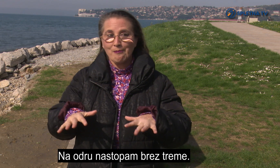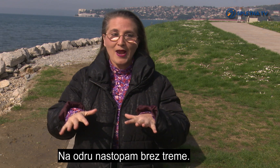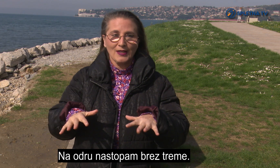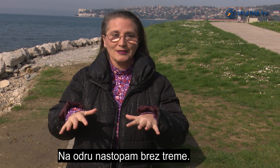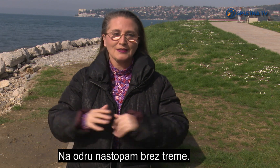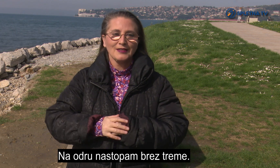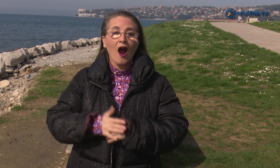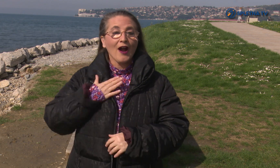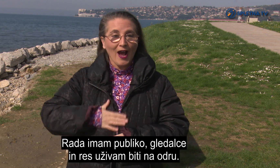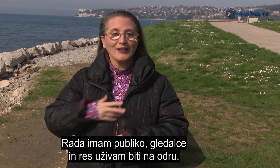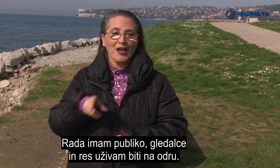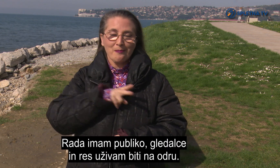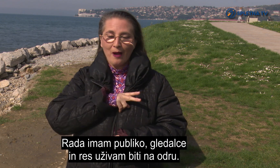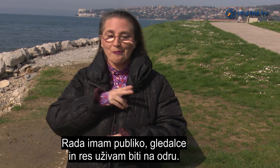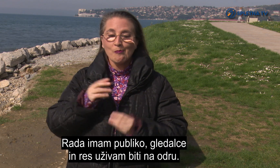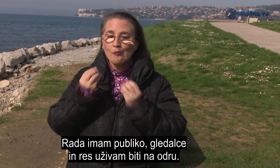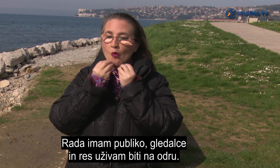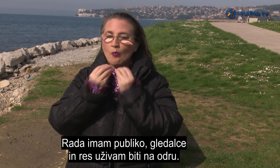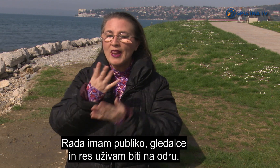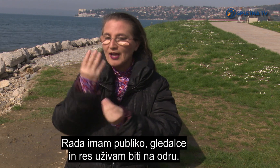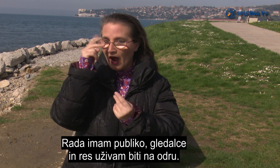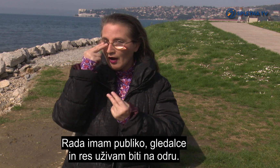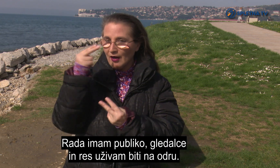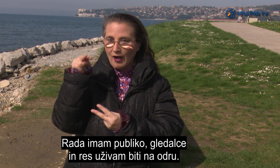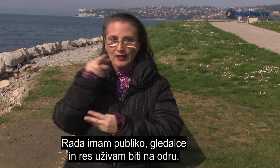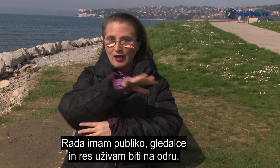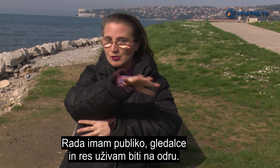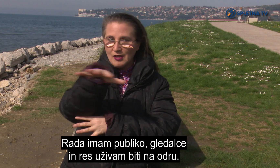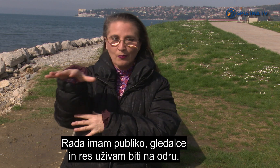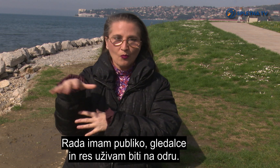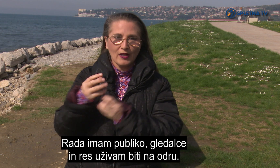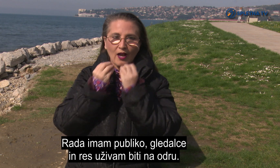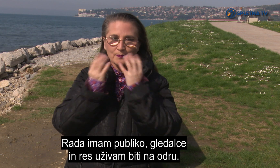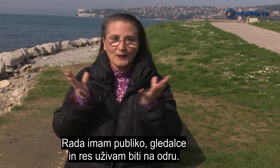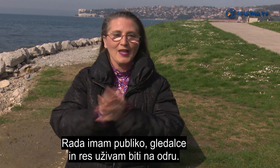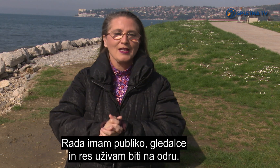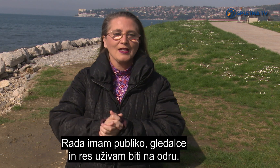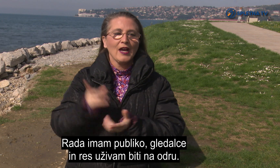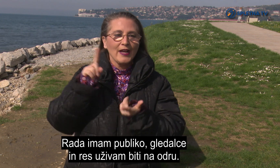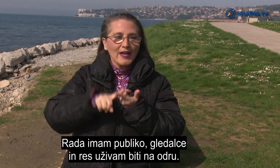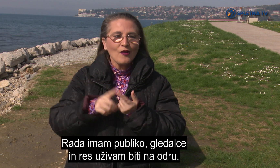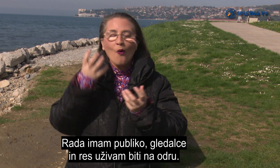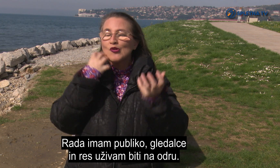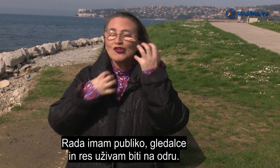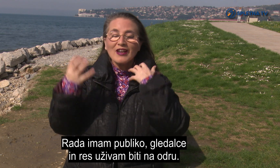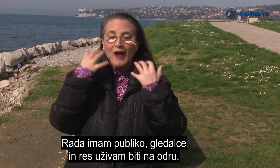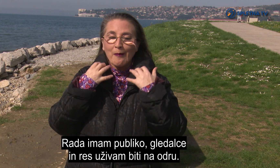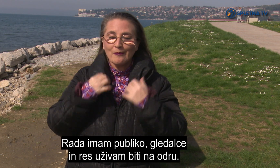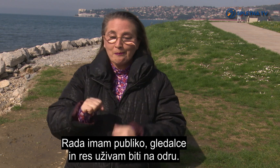tremi, rada imam publika, gledališče publika in uživam